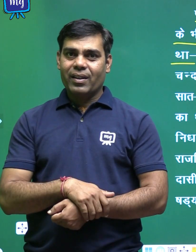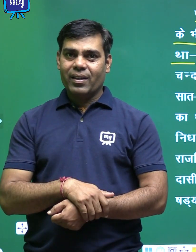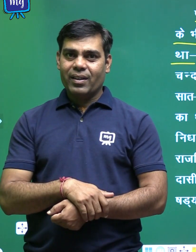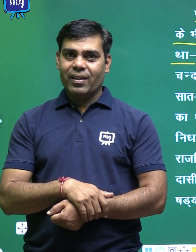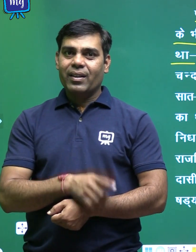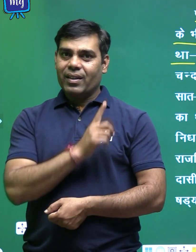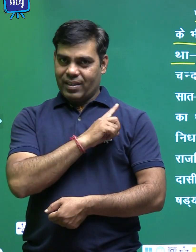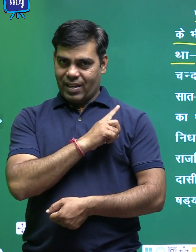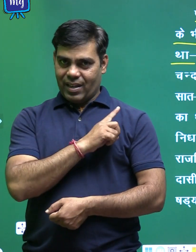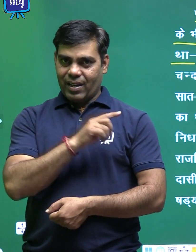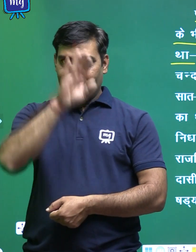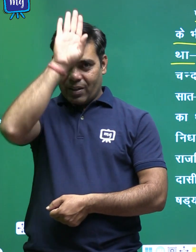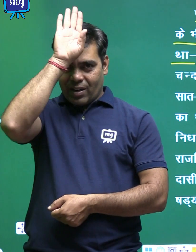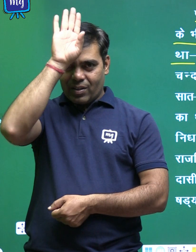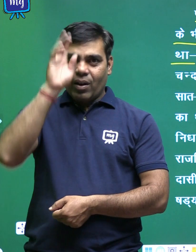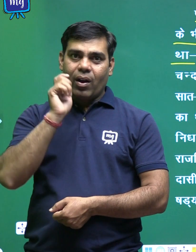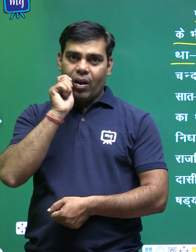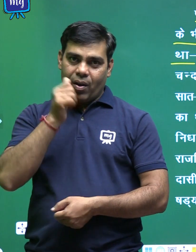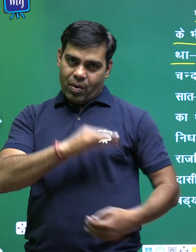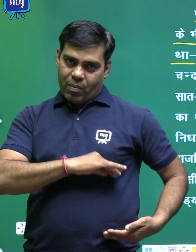यह राजकुमार उदय सिंह है